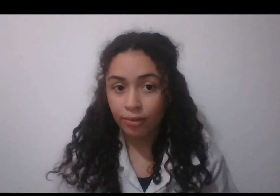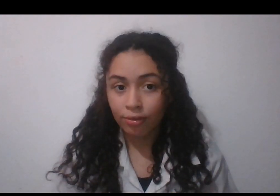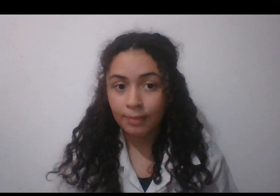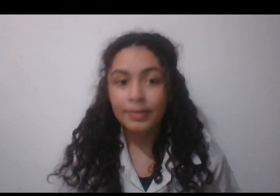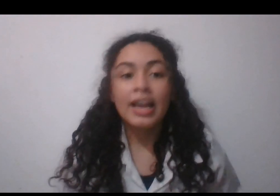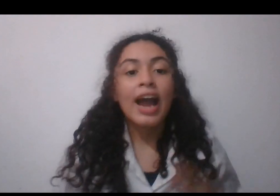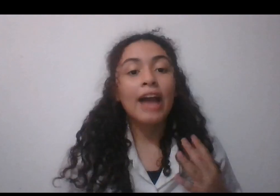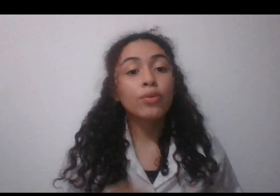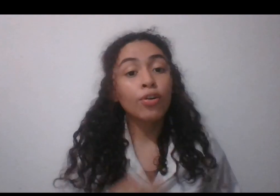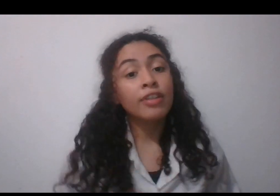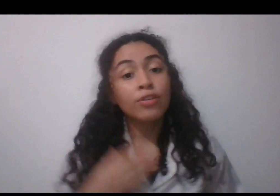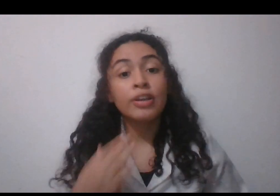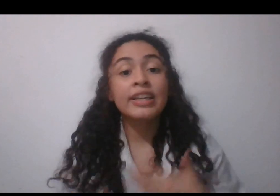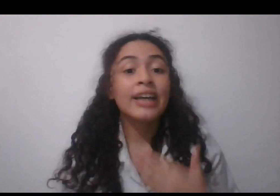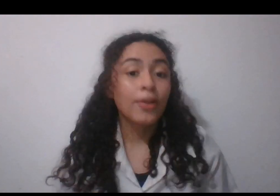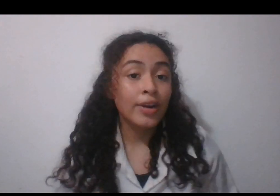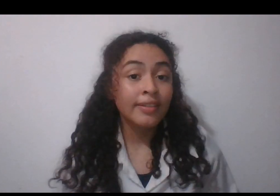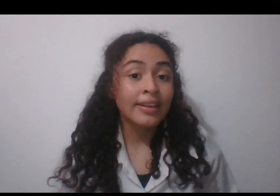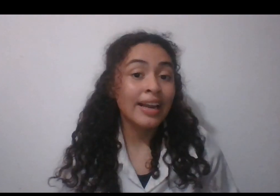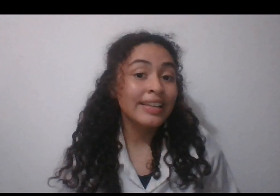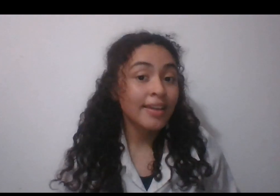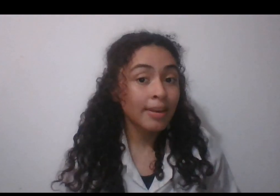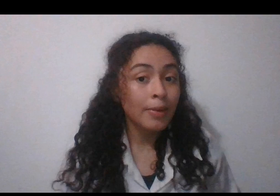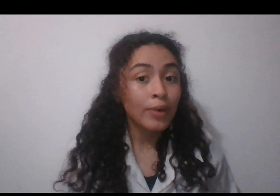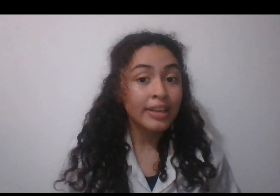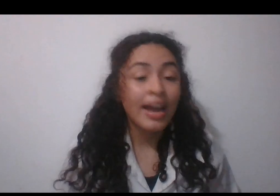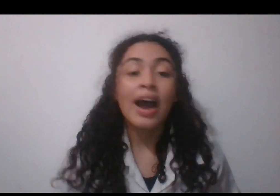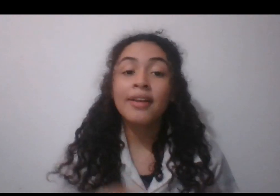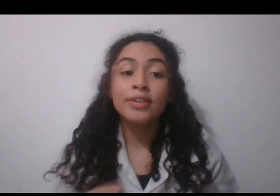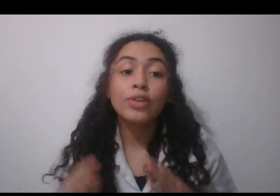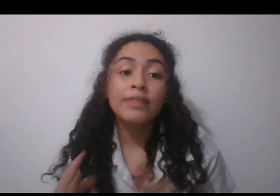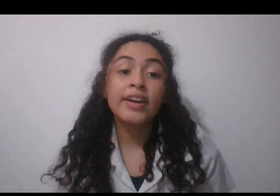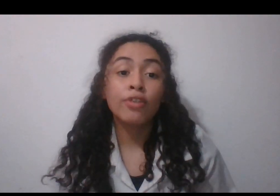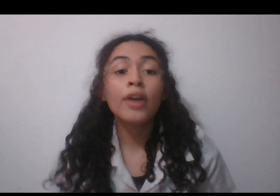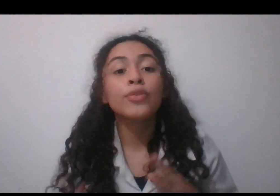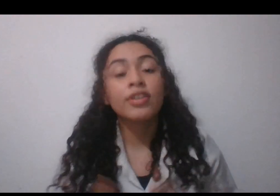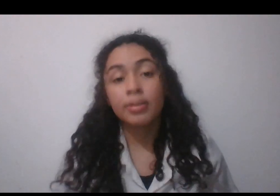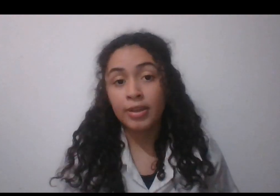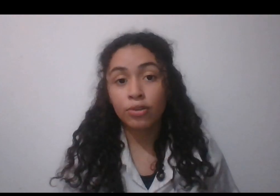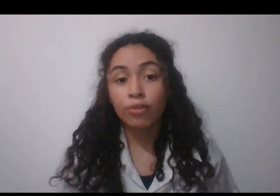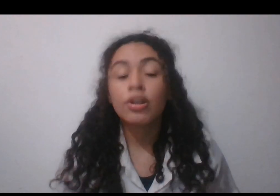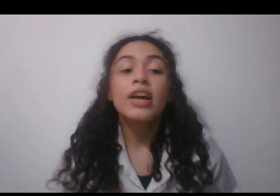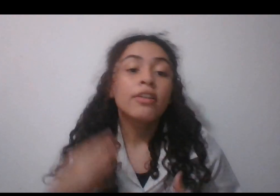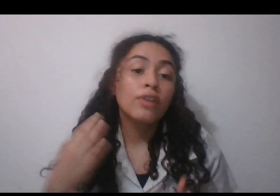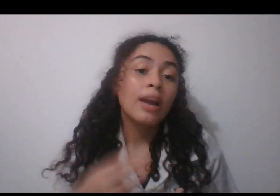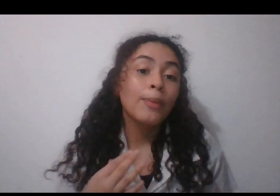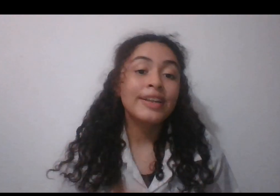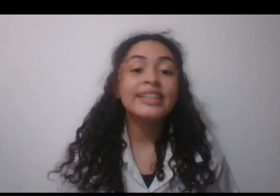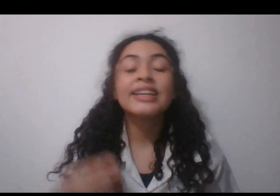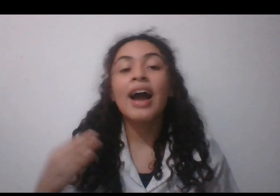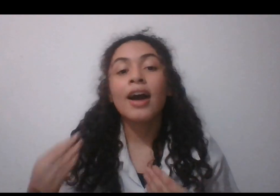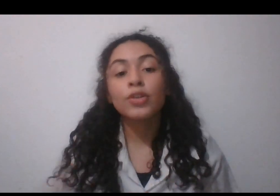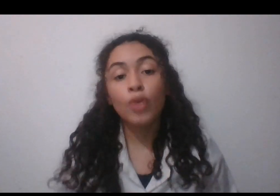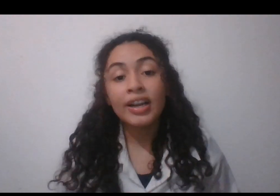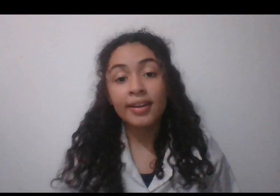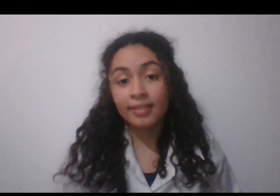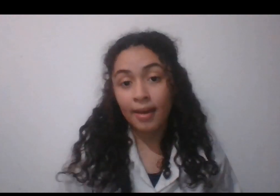salvadoreños. Algunos de esos indicadores de realidad salvadoreña han sido diversos acontecimientos sobre la política actual que se ha